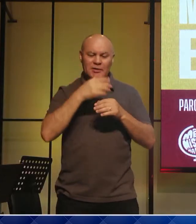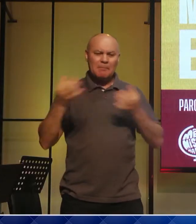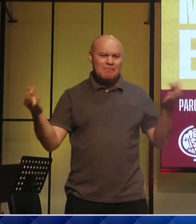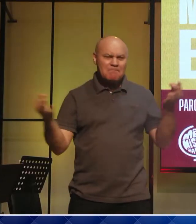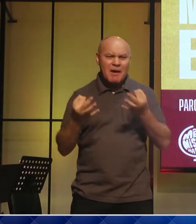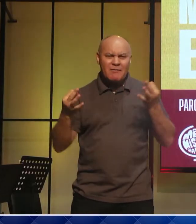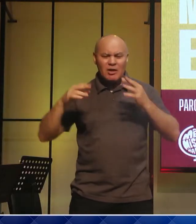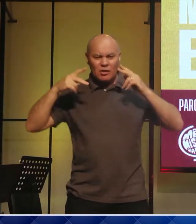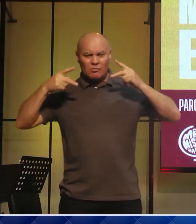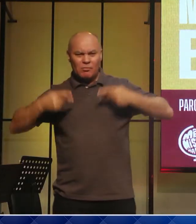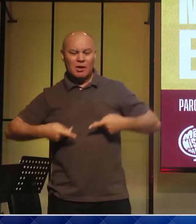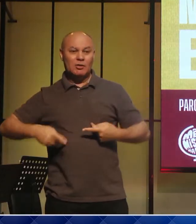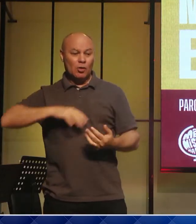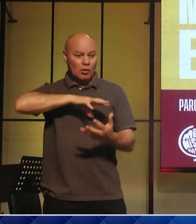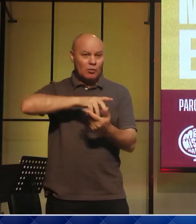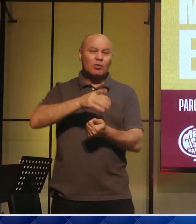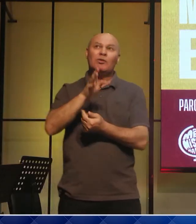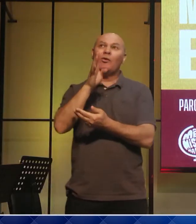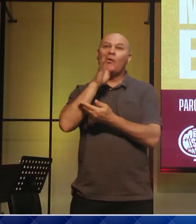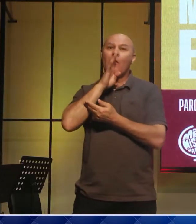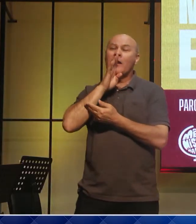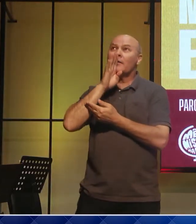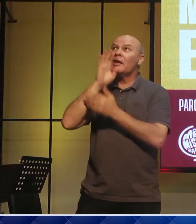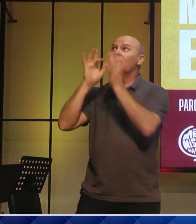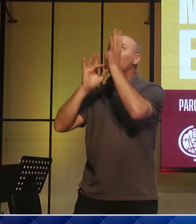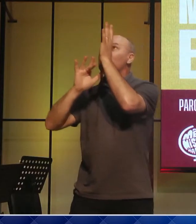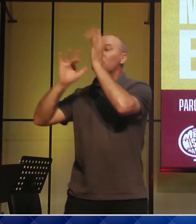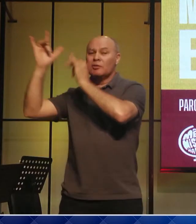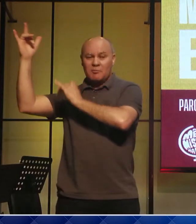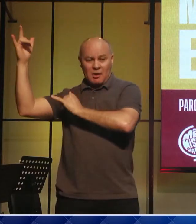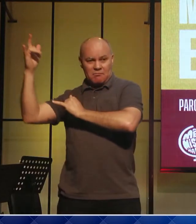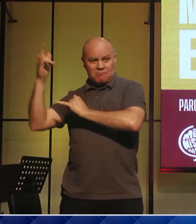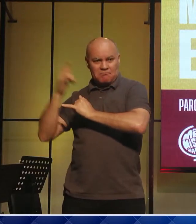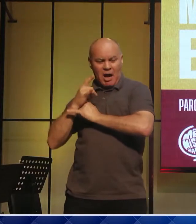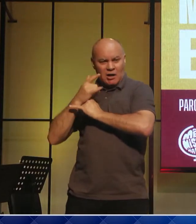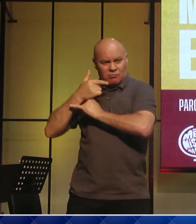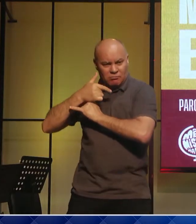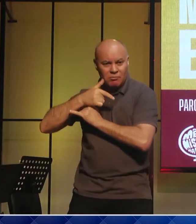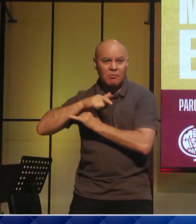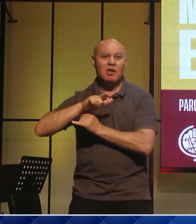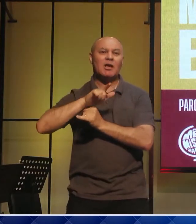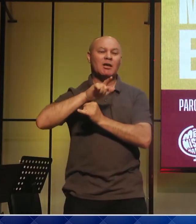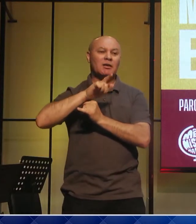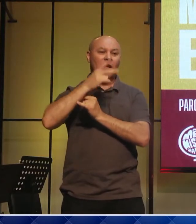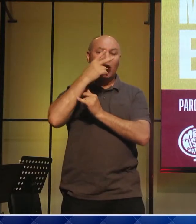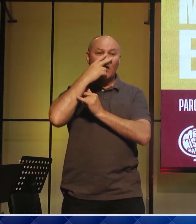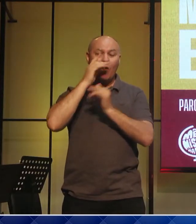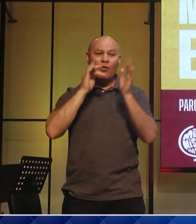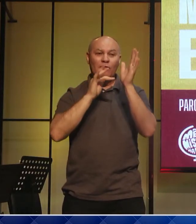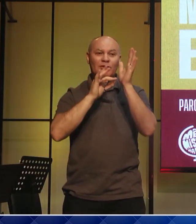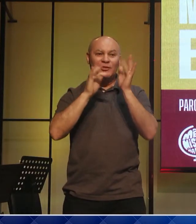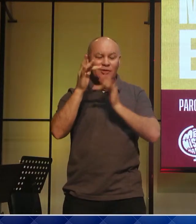o mundo conheça que tu me amaste, enviaste e os amaste como também amaste a mim.